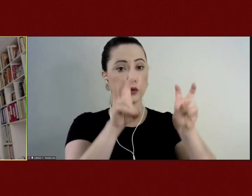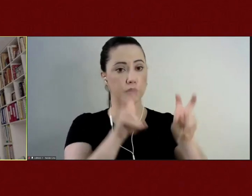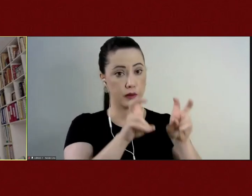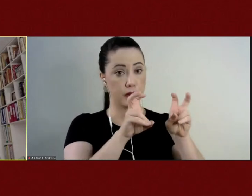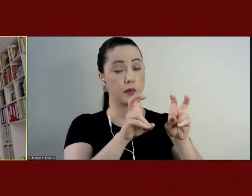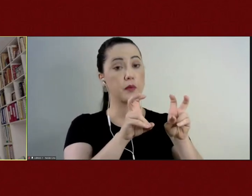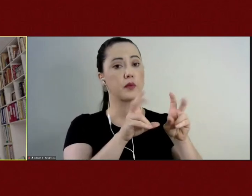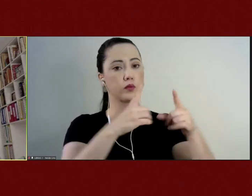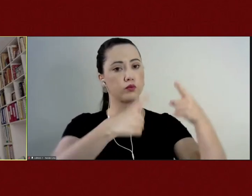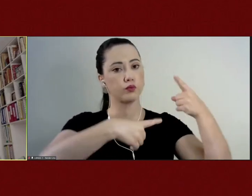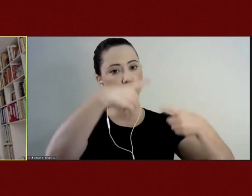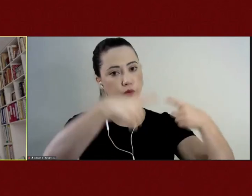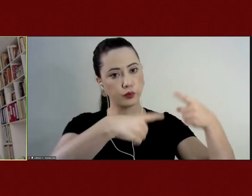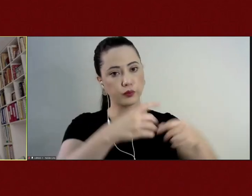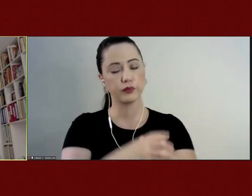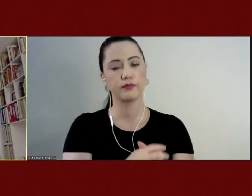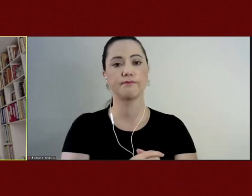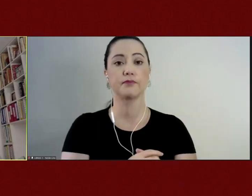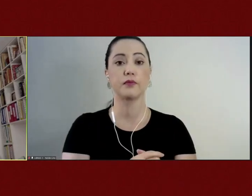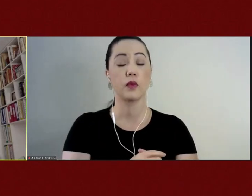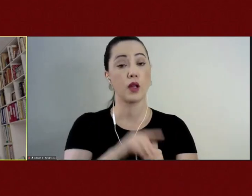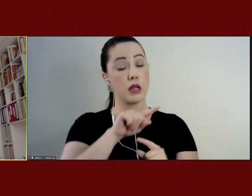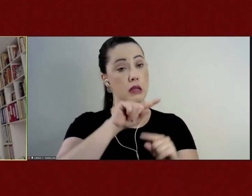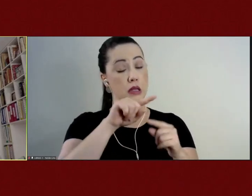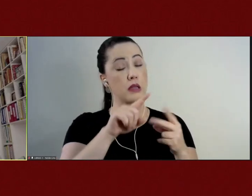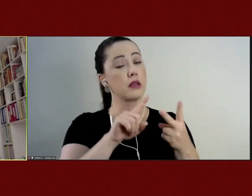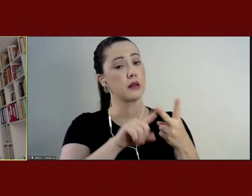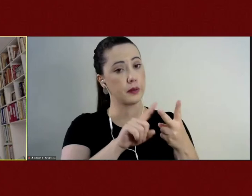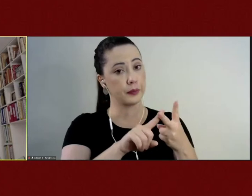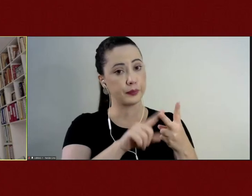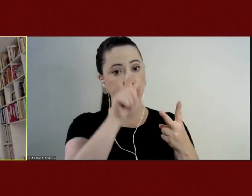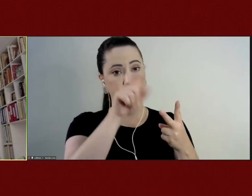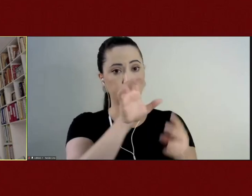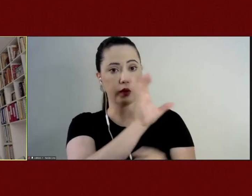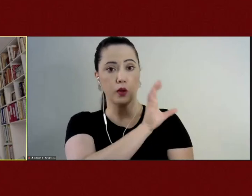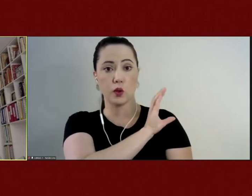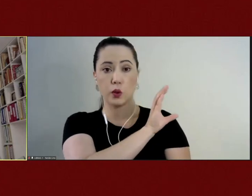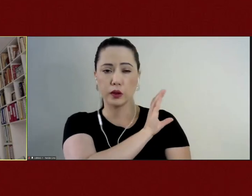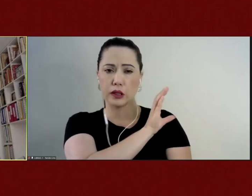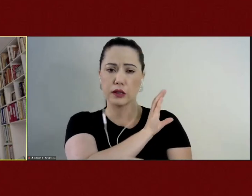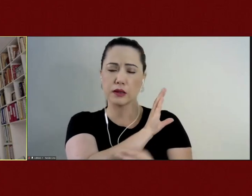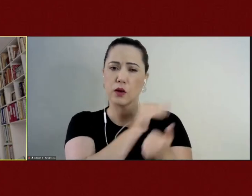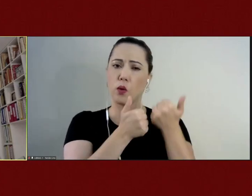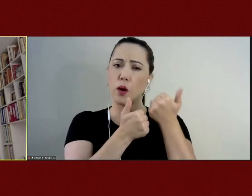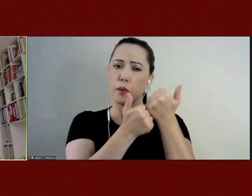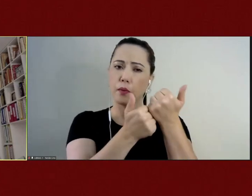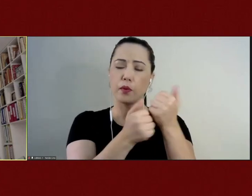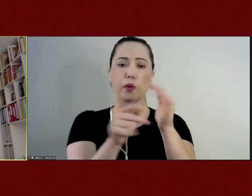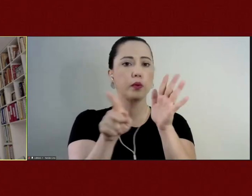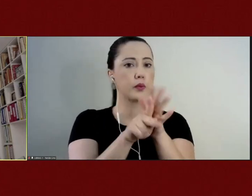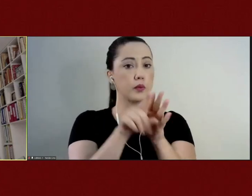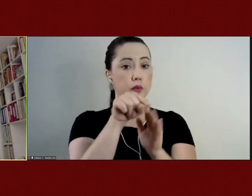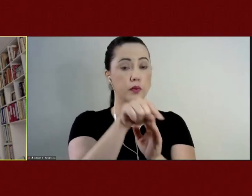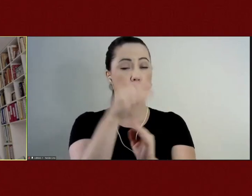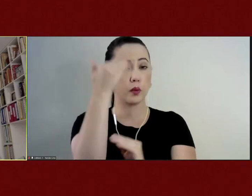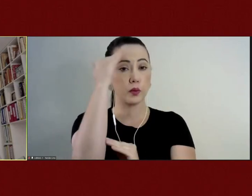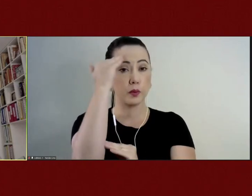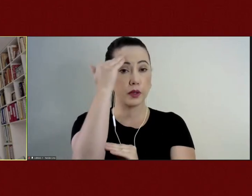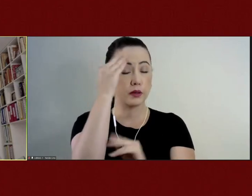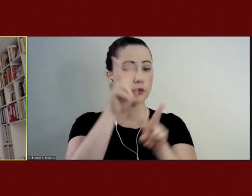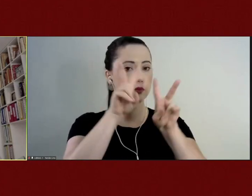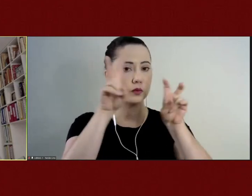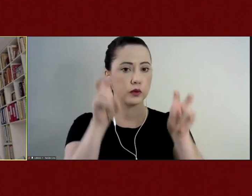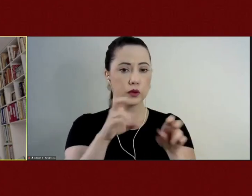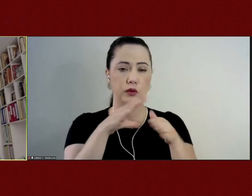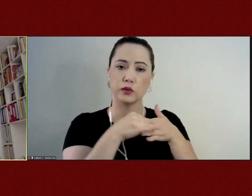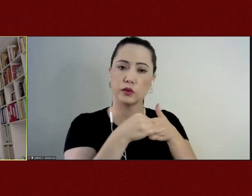ser debatido. Um coordenador que, além de trazer sua própria contribuição à compreensão do tema, conduzirá